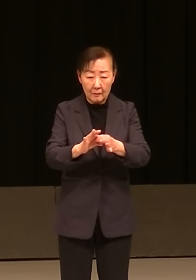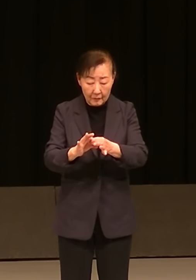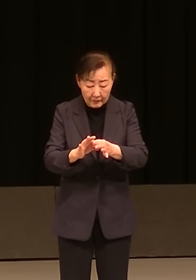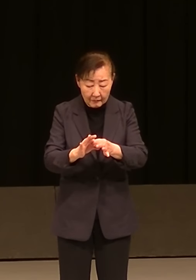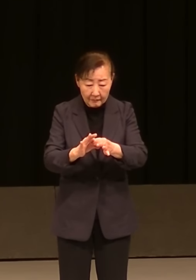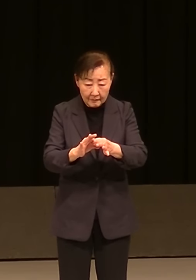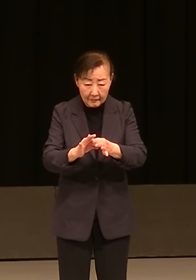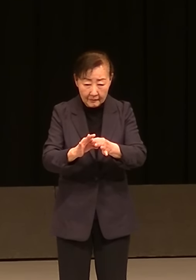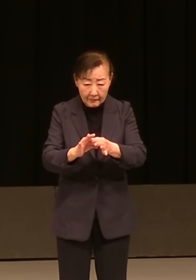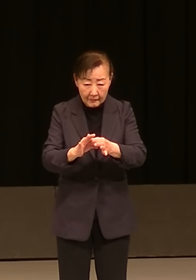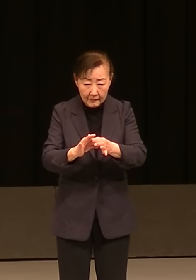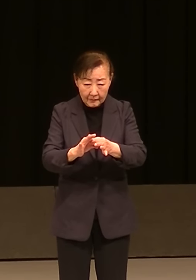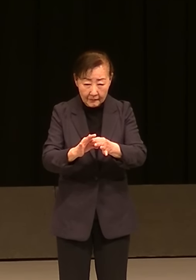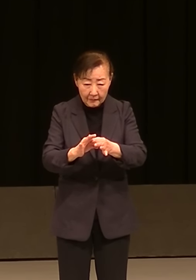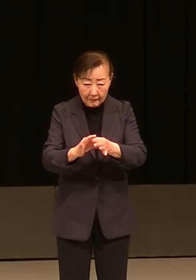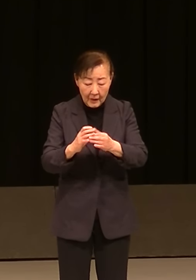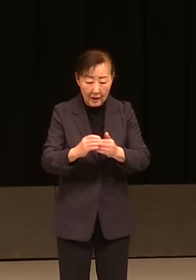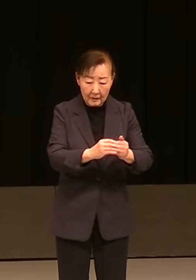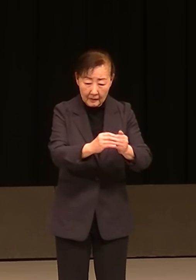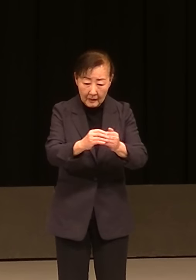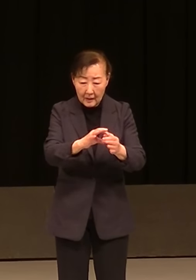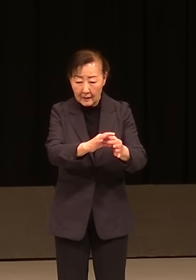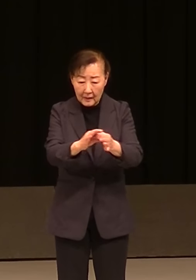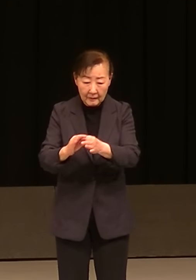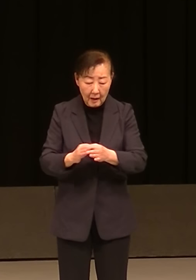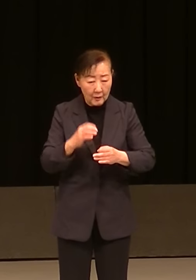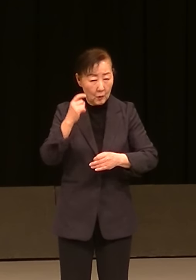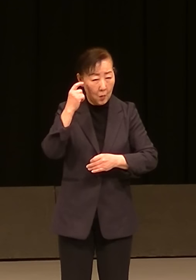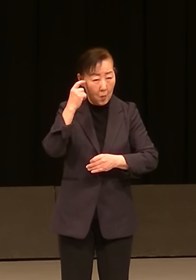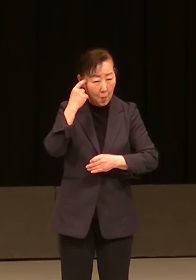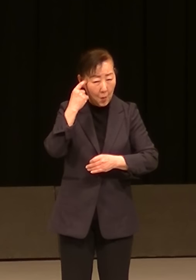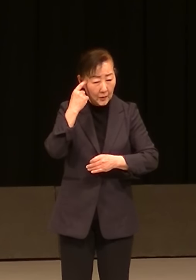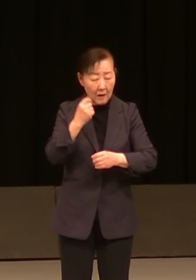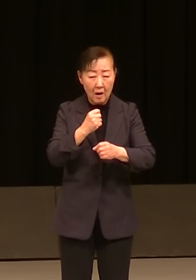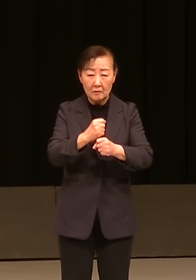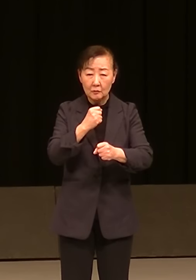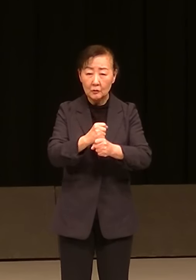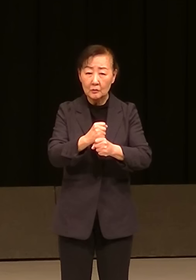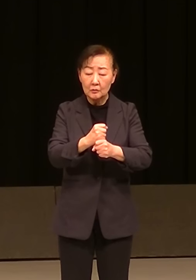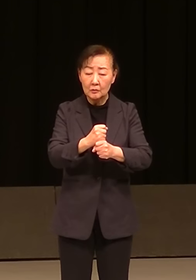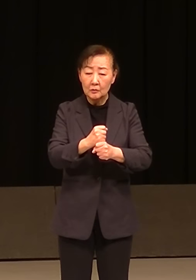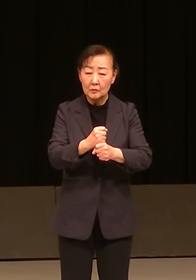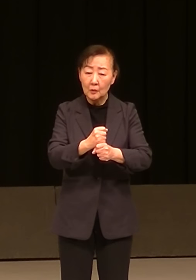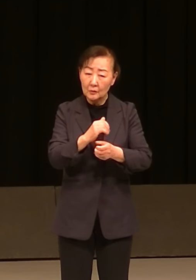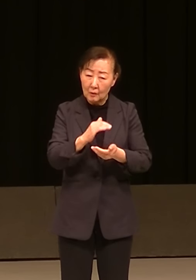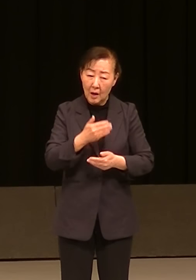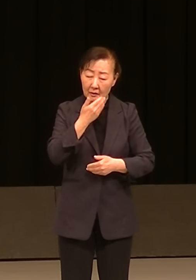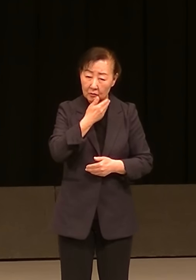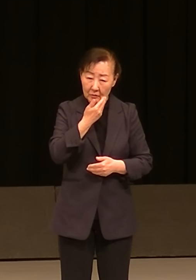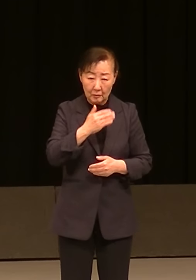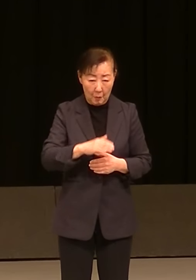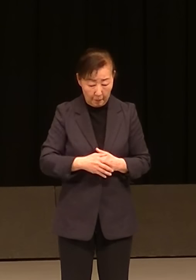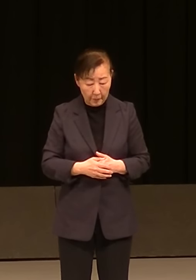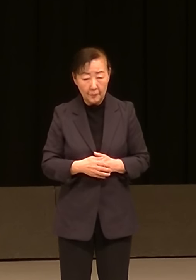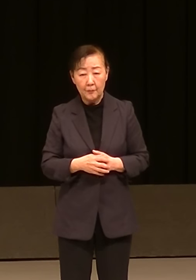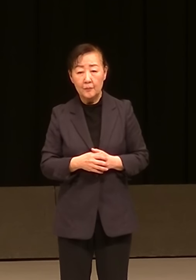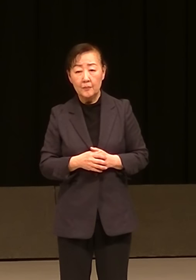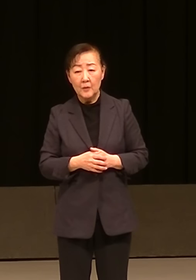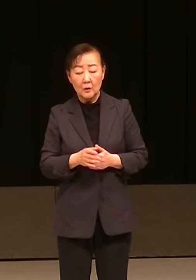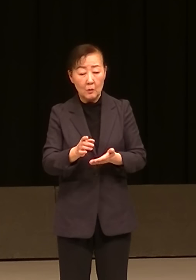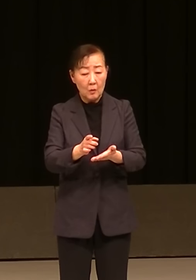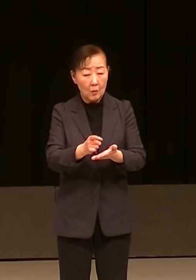あ、こう連帯の思い、が形成されることが、とても重要だと思いますし、でその